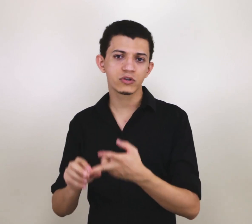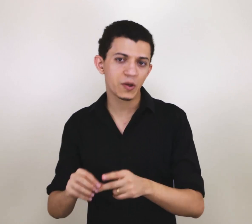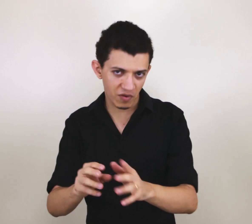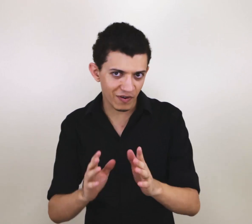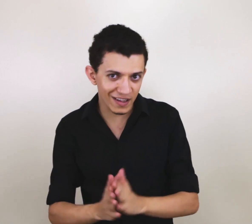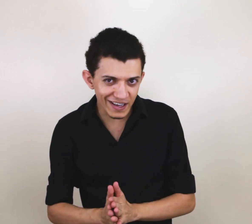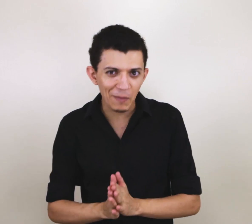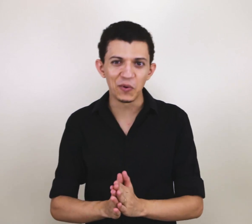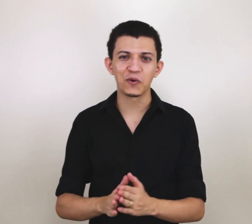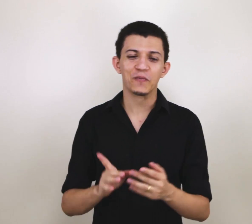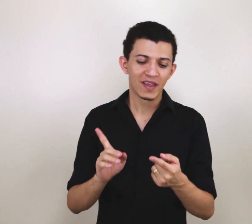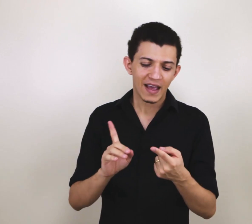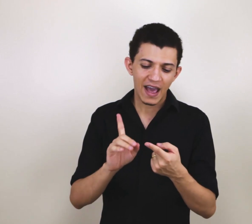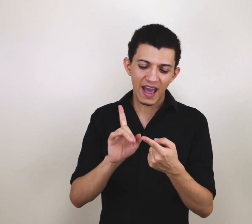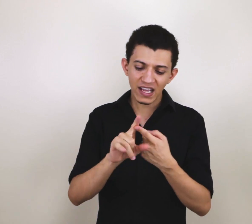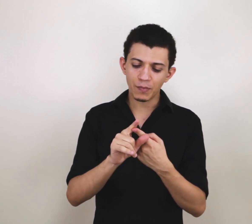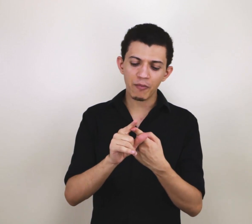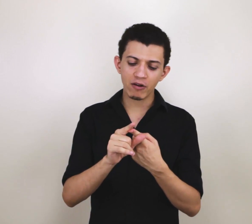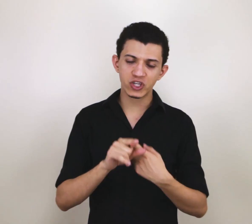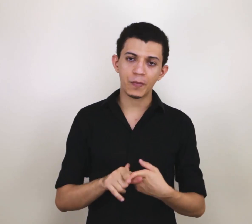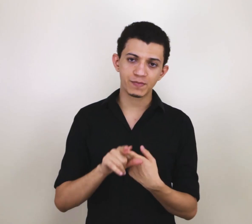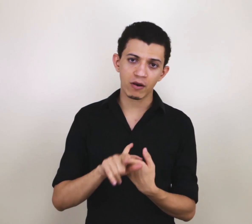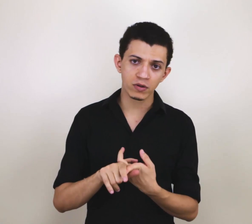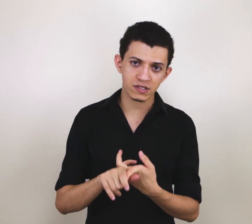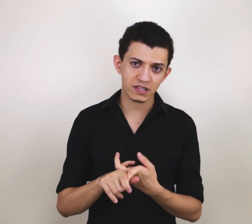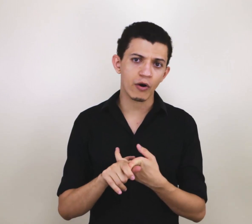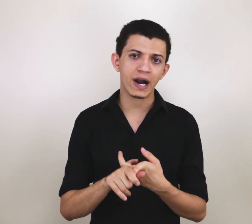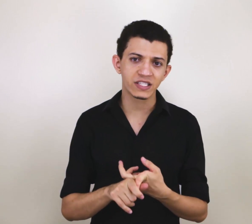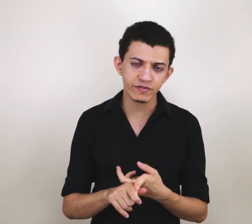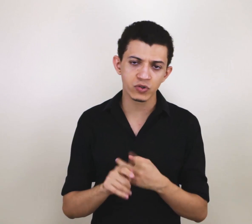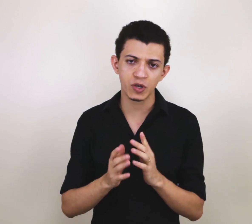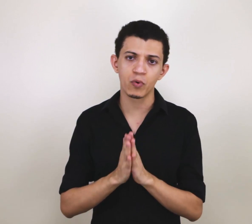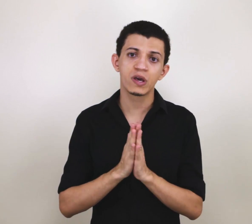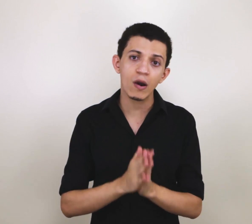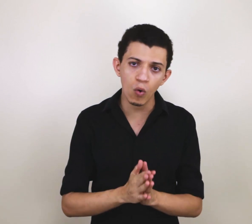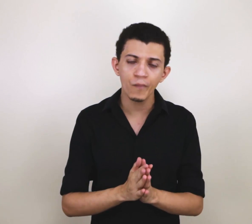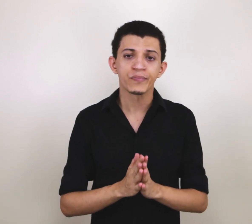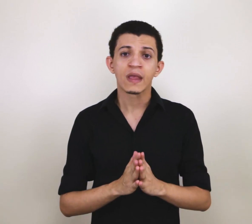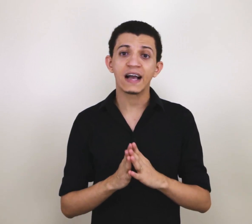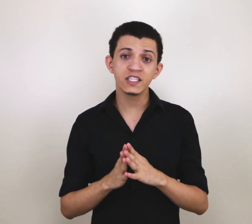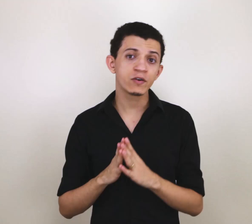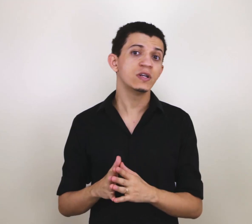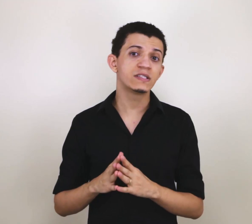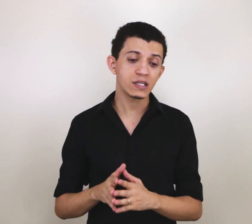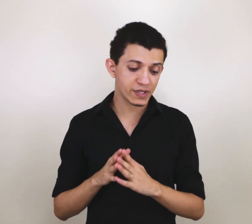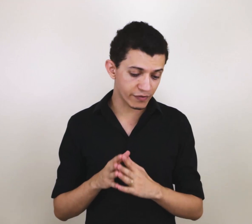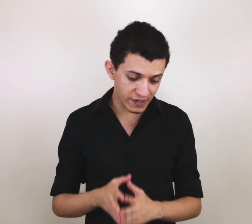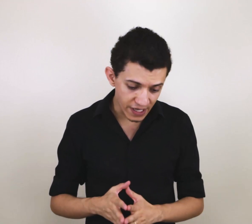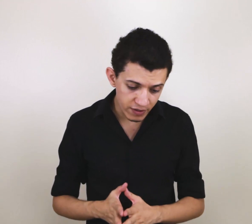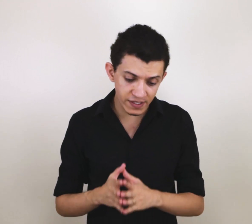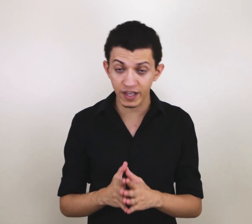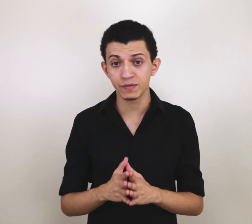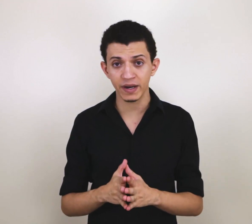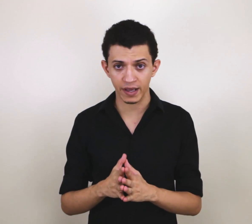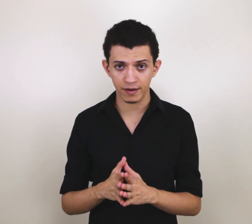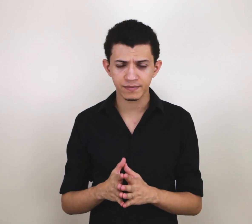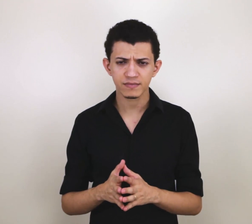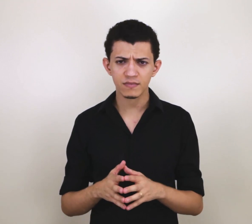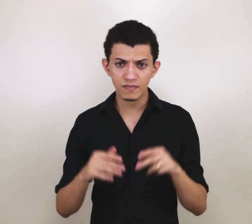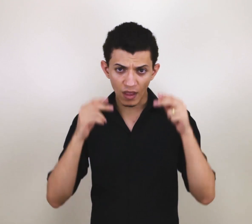tipo que eu vou falar daqui a pouco. Esse primeiro tipo, as perguntas interrogativas do tipo QU, a gente vai utilizar a expressão facial da seguinte maneira. Eu